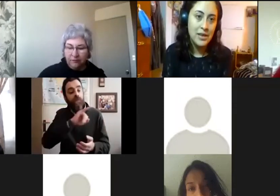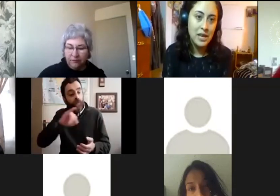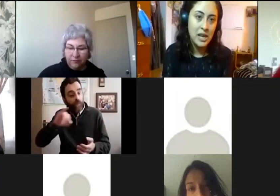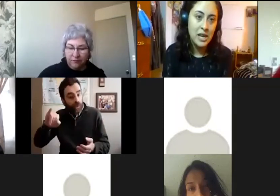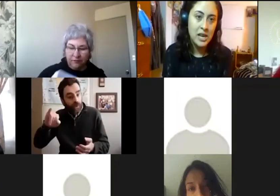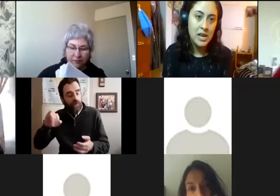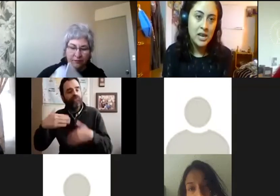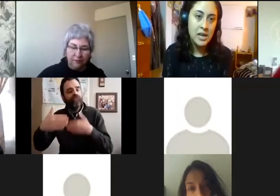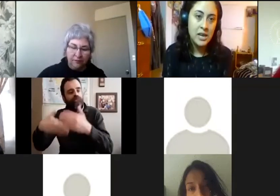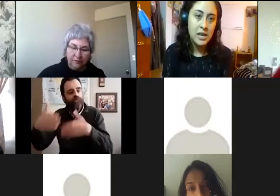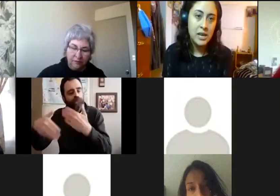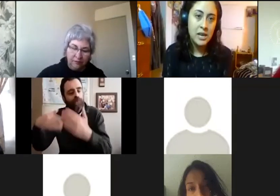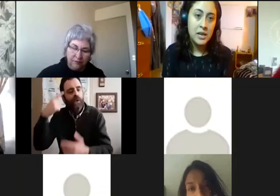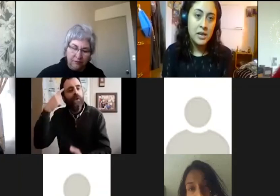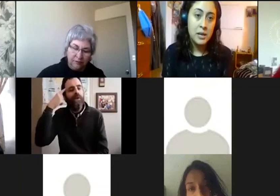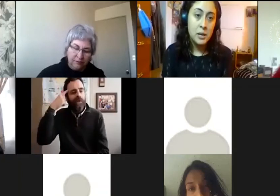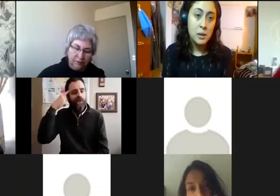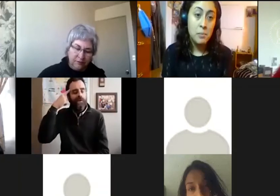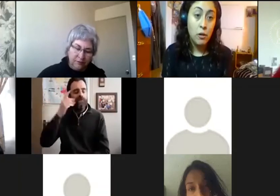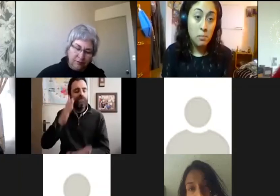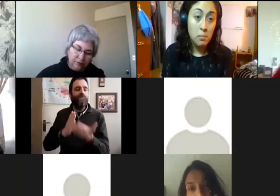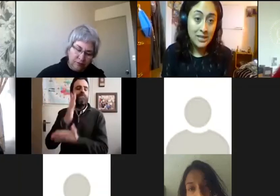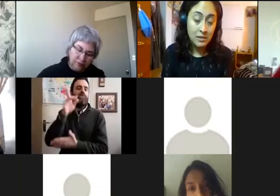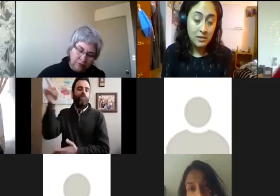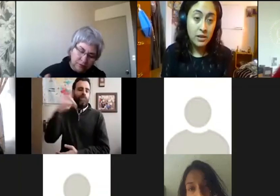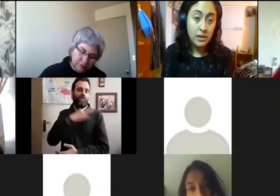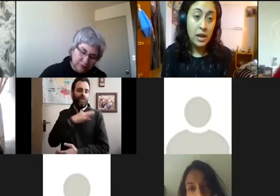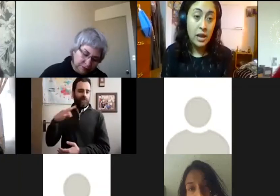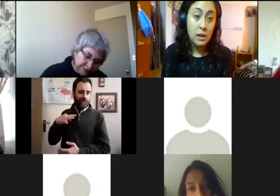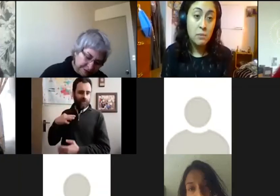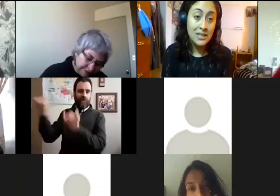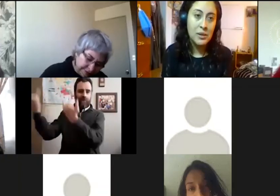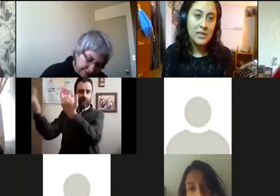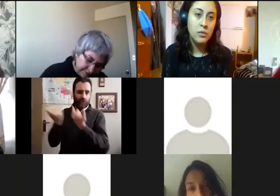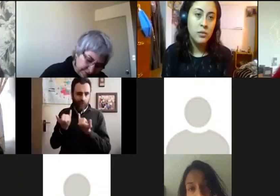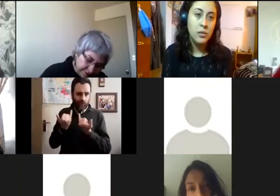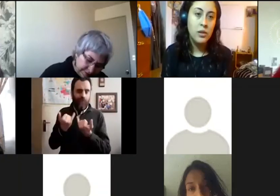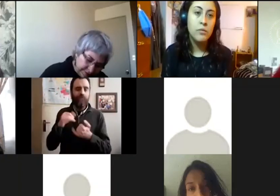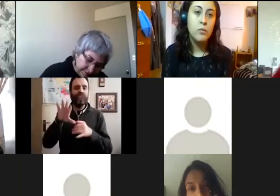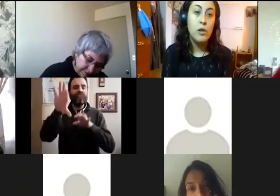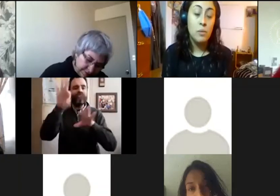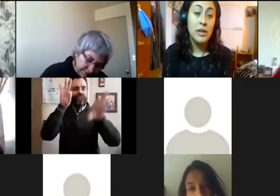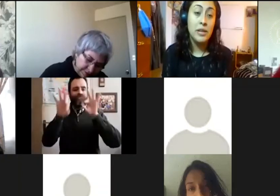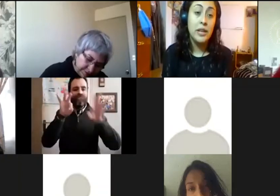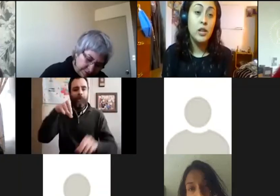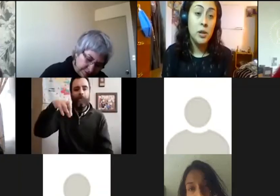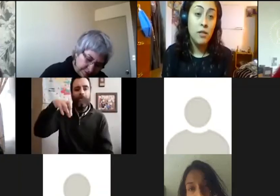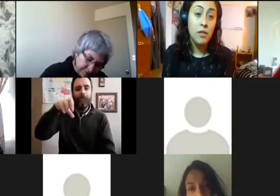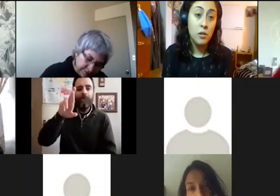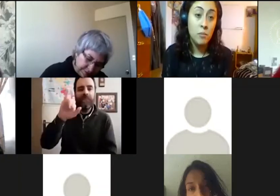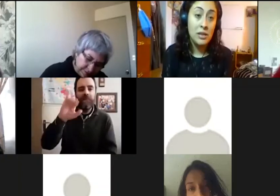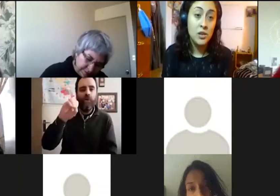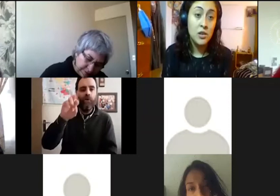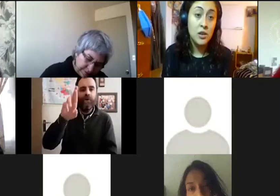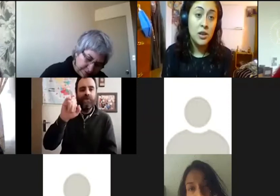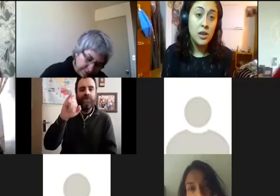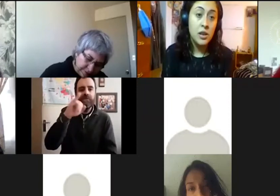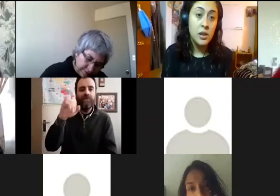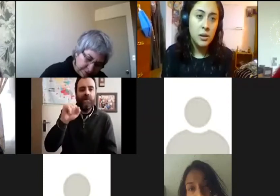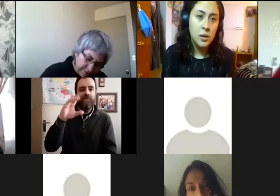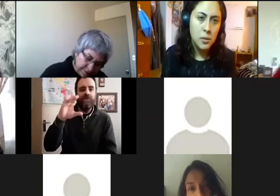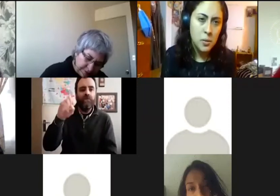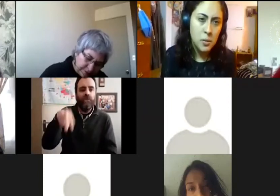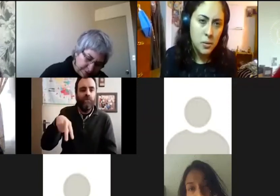sido difícil, pero después hemos ido avanzando y pensando, bueno, el ministerio también nos da información,